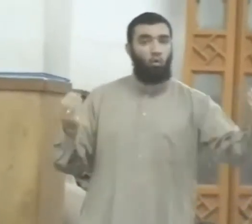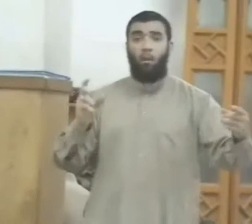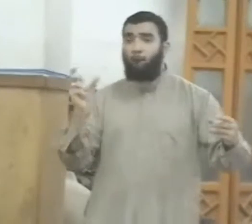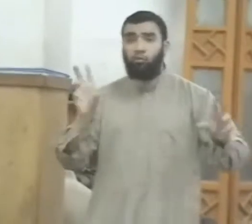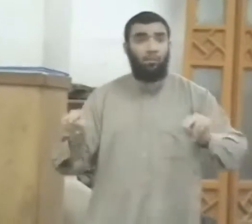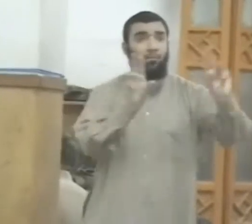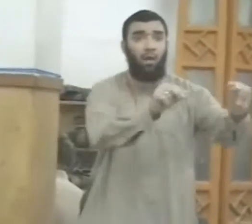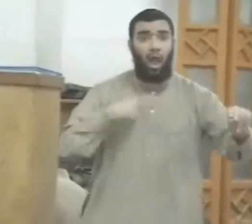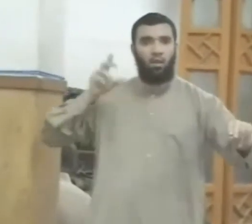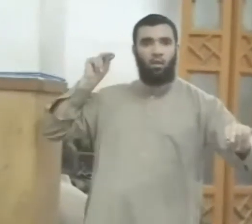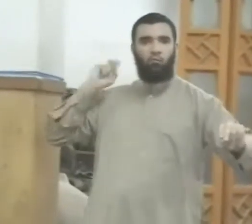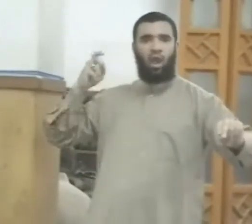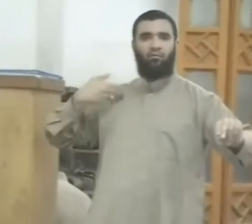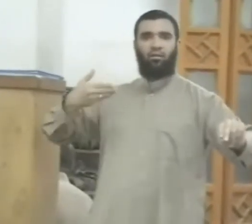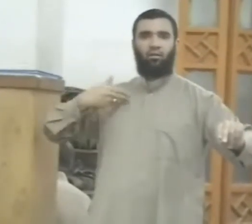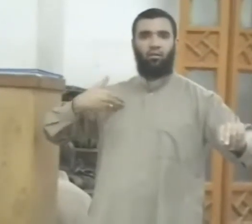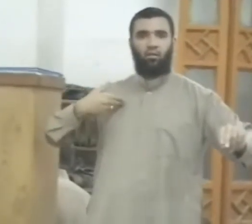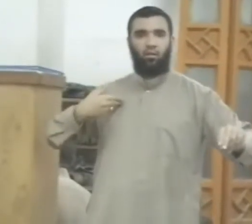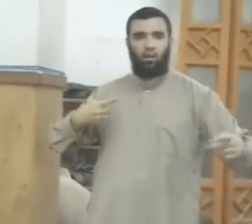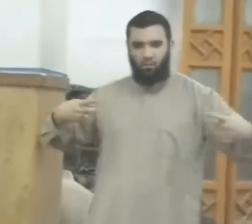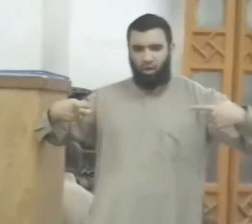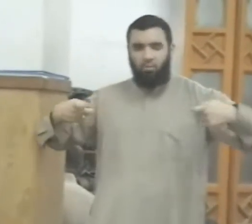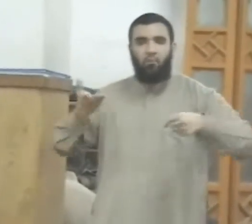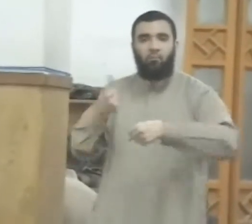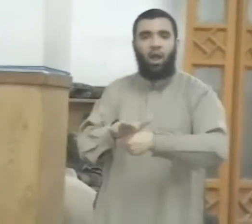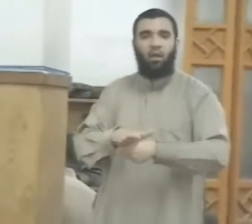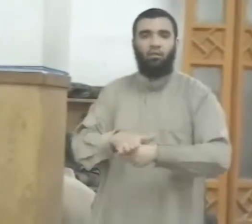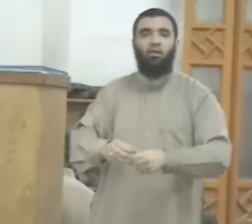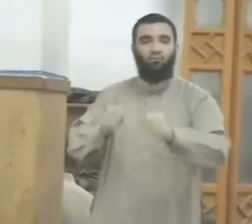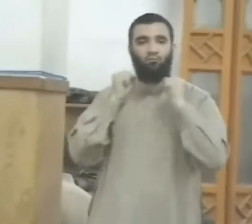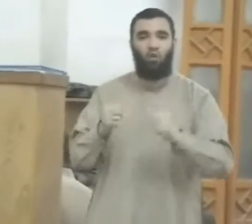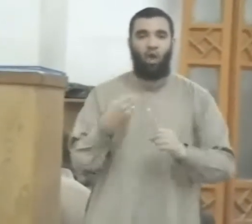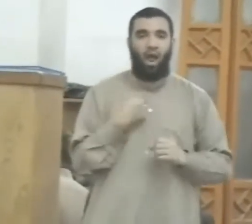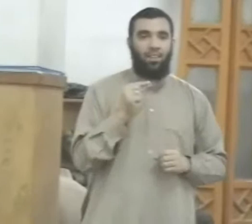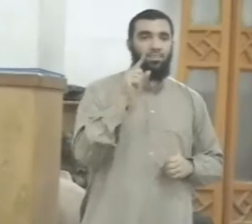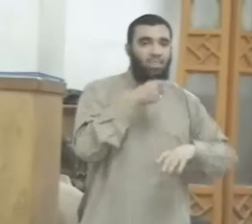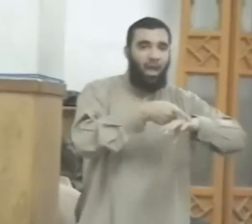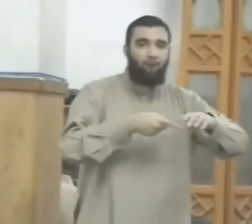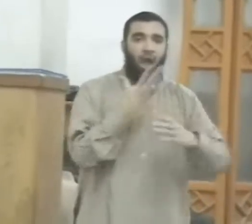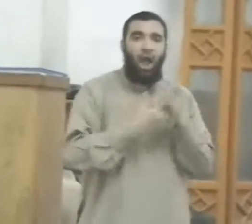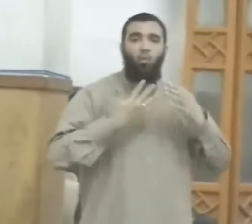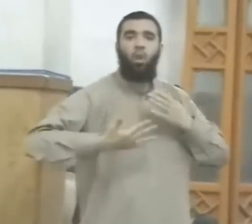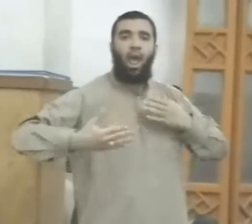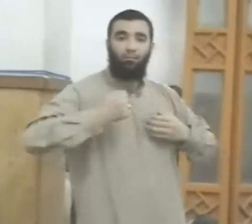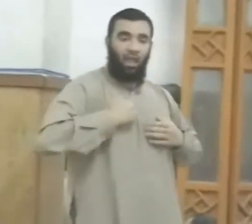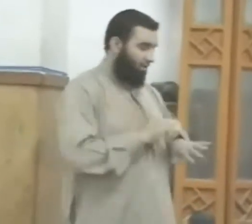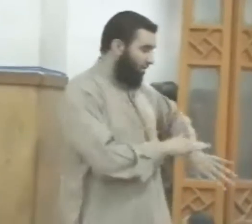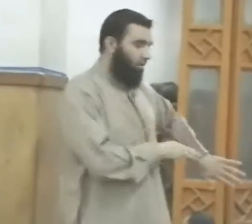بايدينا لا بايديهم وليحفظوا دماء اولادهم وابنائهم بعيدا عن